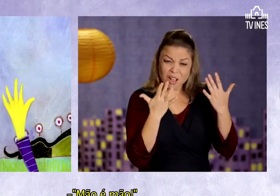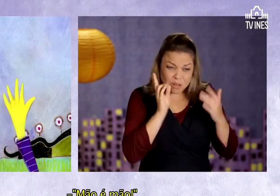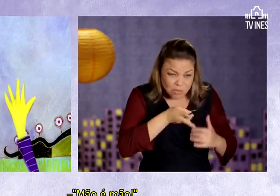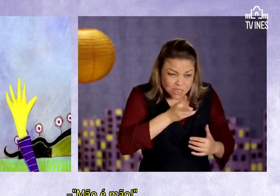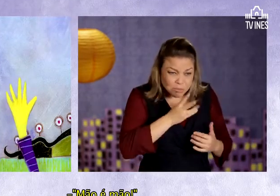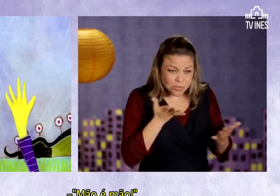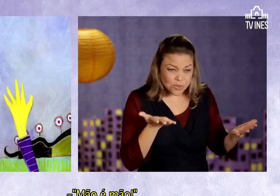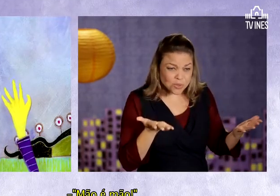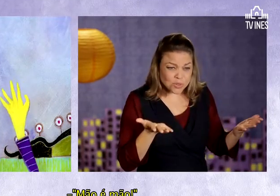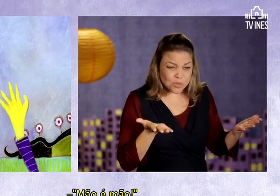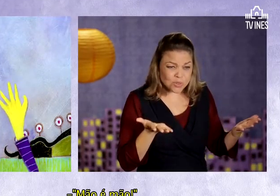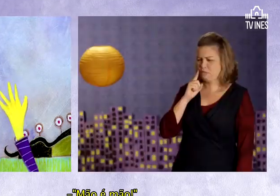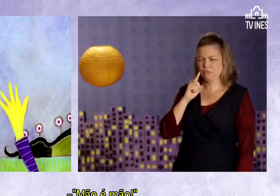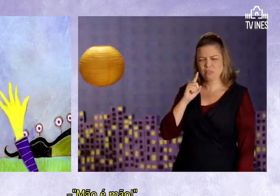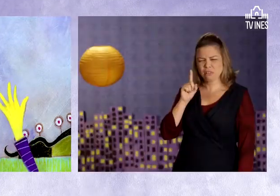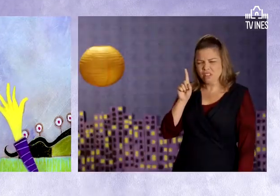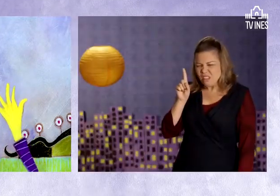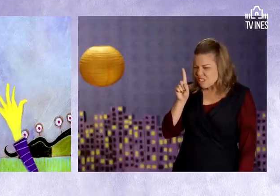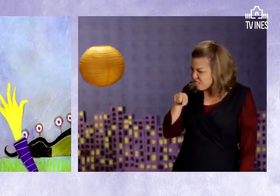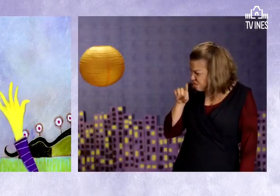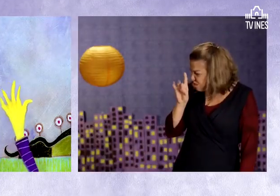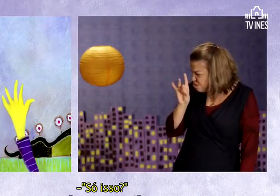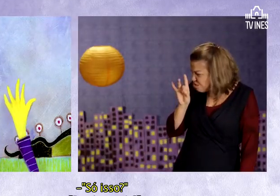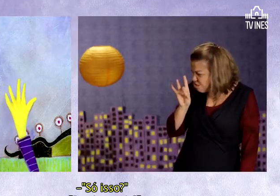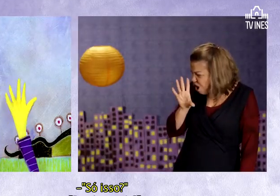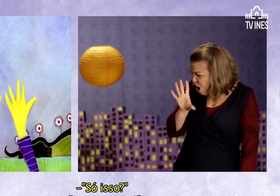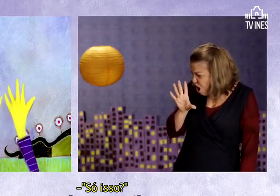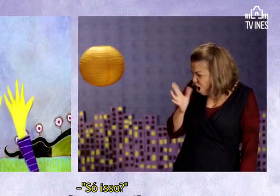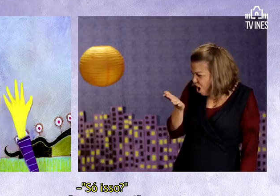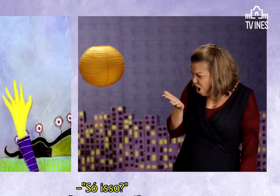Mão é mão. Só isso?